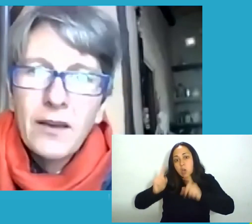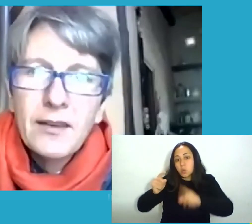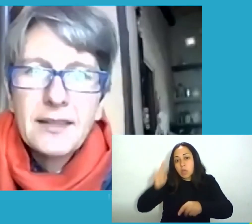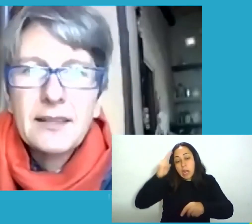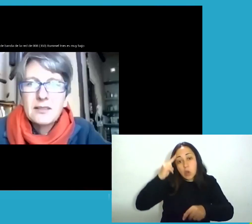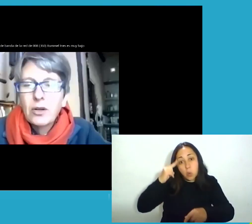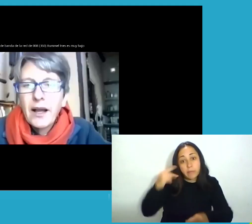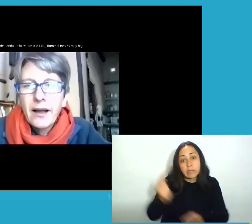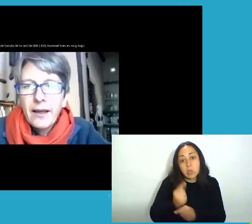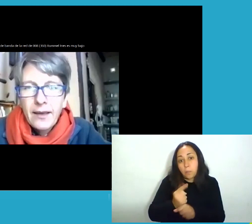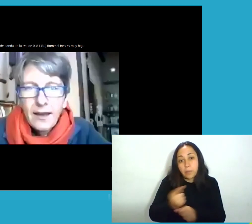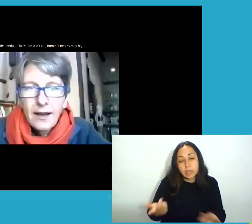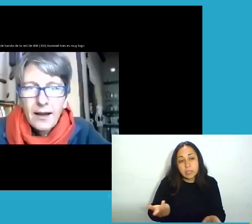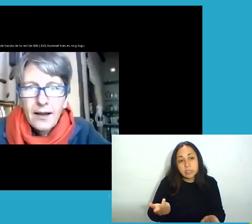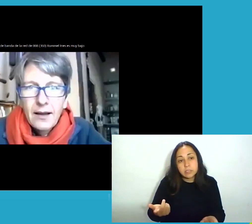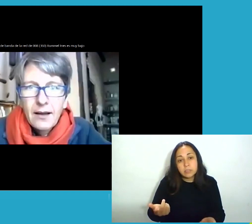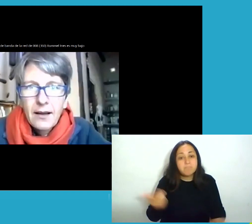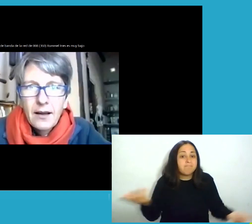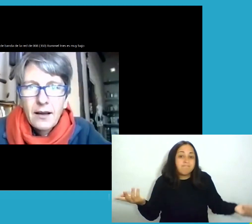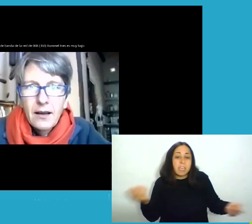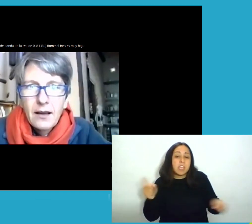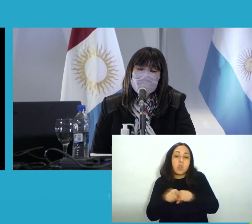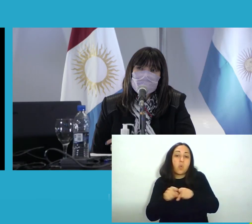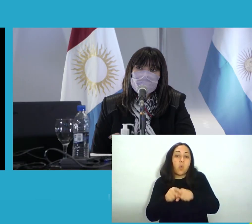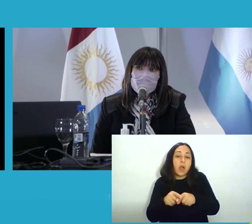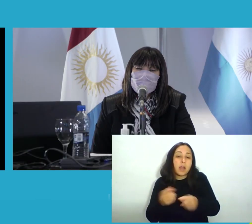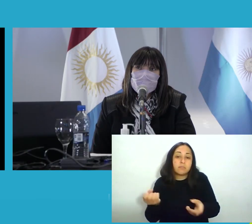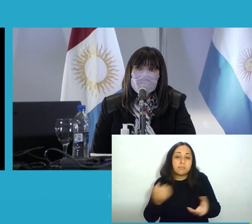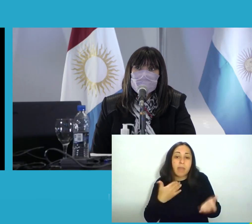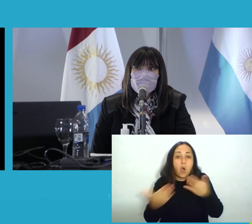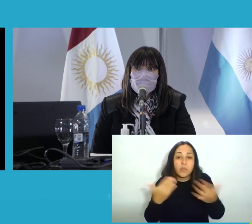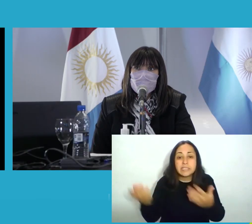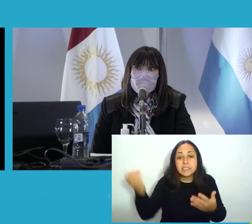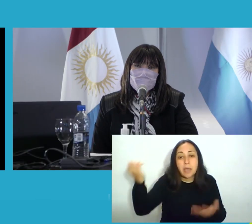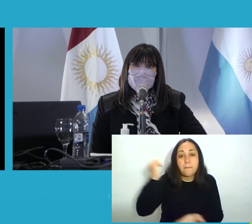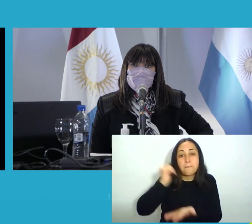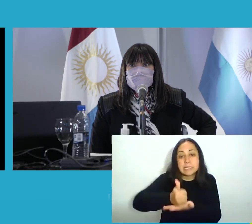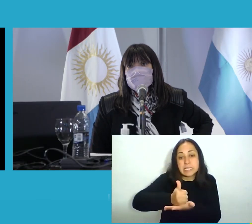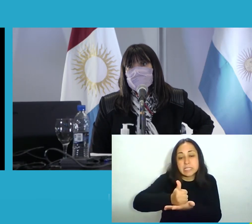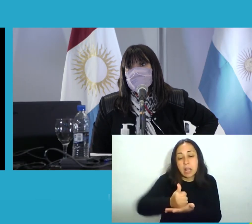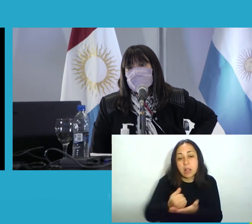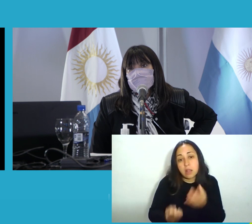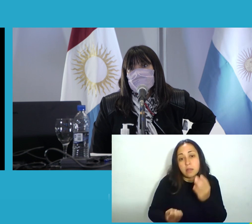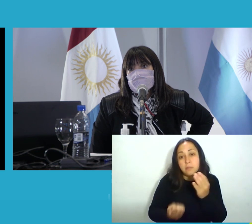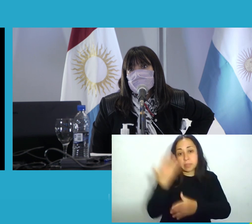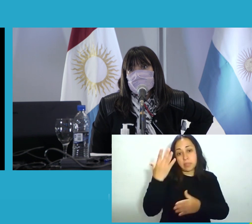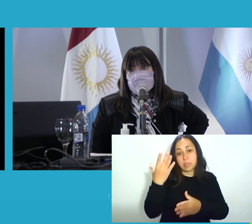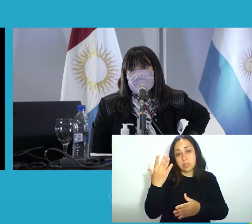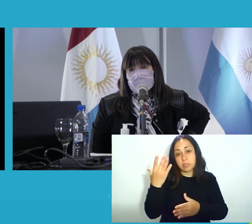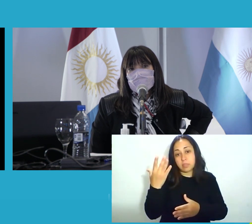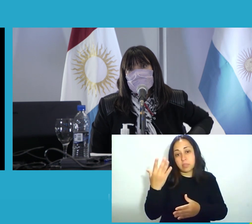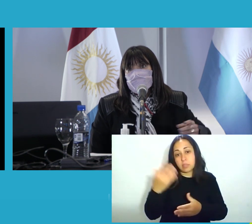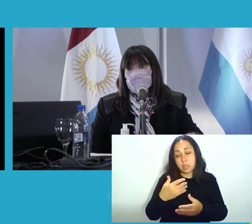las 9. Si es como si fuera una audiencia presencial. La idea es lo mismo, digamos. La audiencia empieza y la gente tiene que